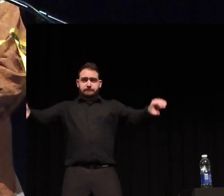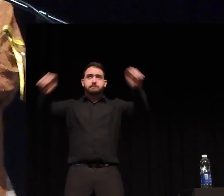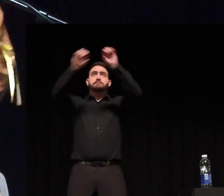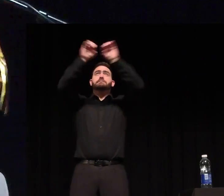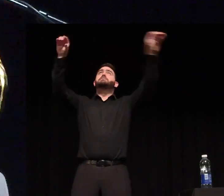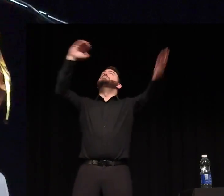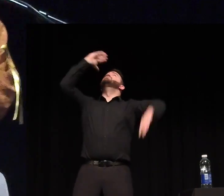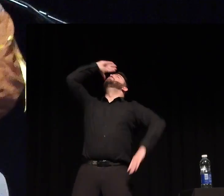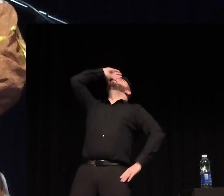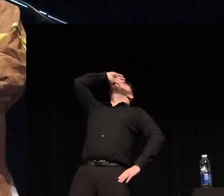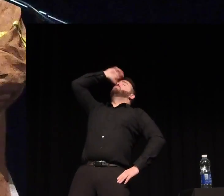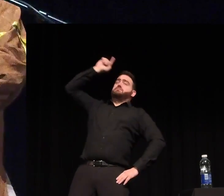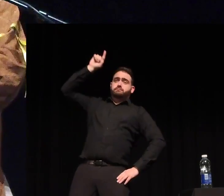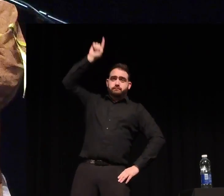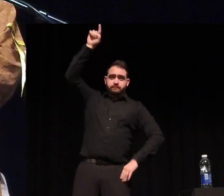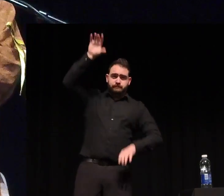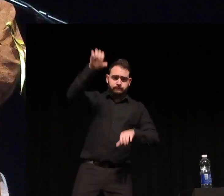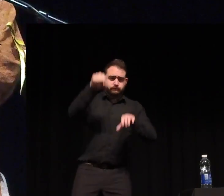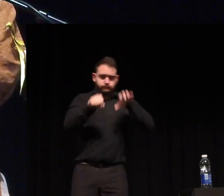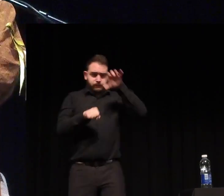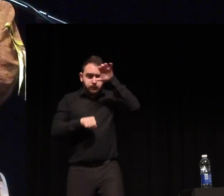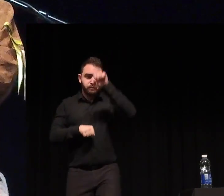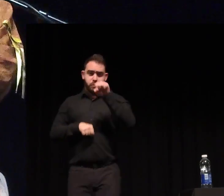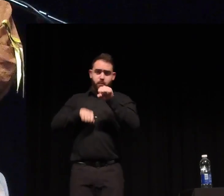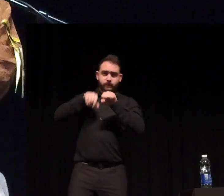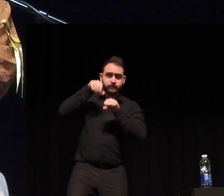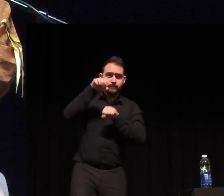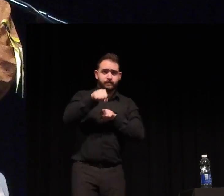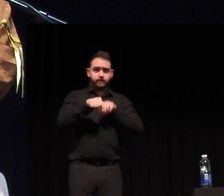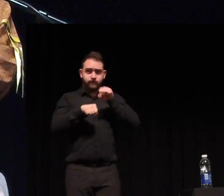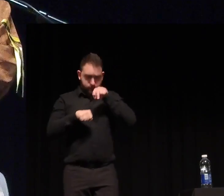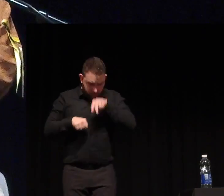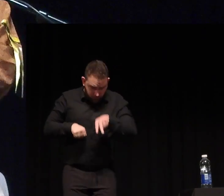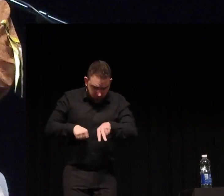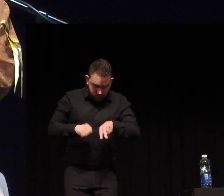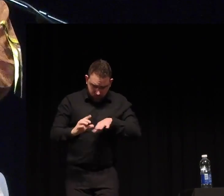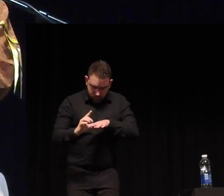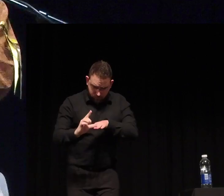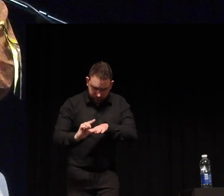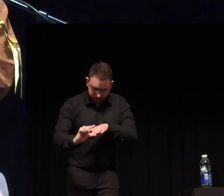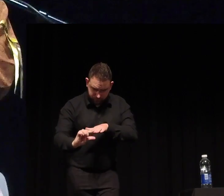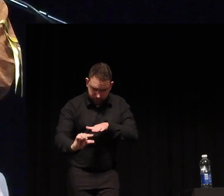puis à monter, puis à monter. Puis au milieu, il regarde en bas, puis...